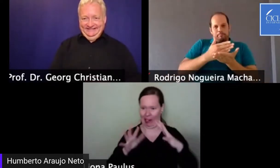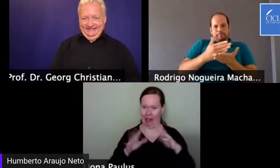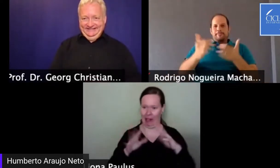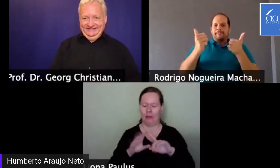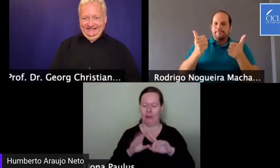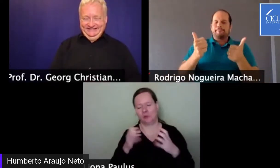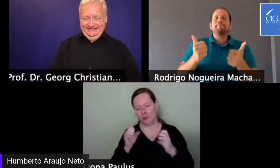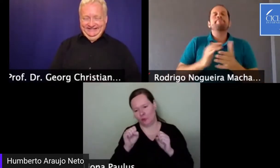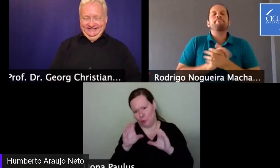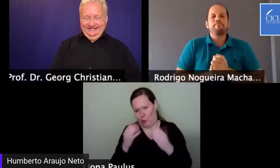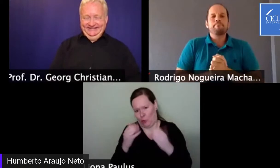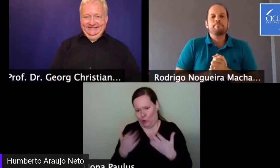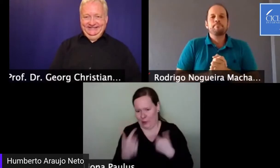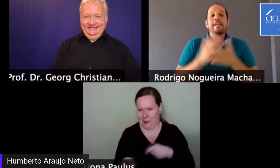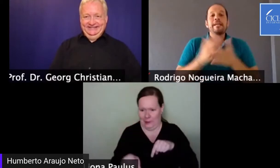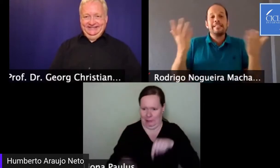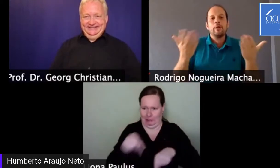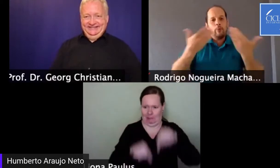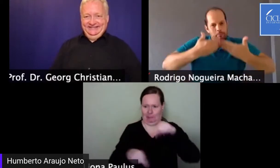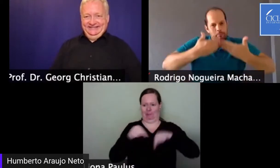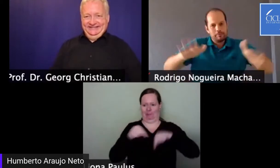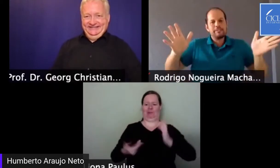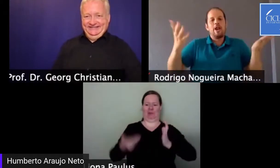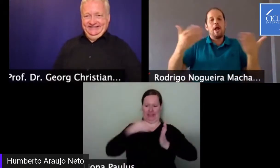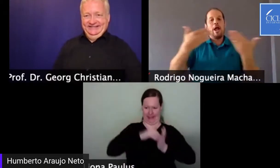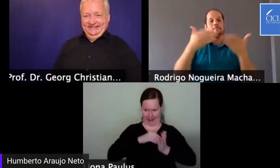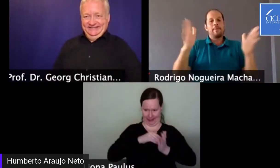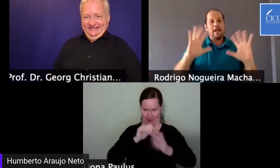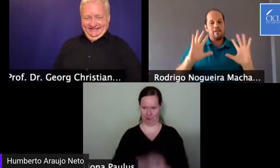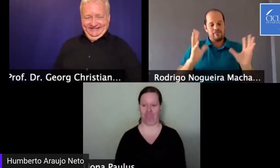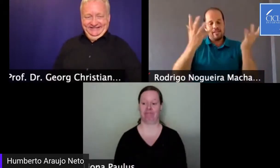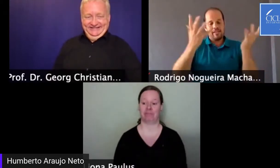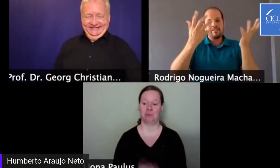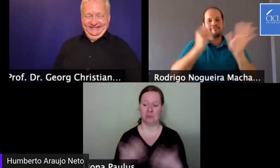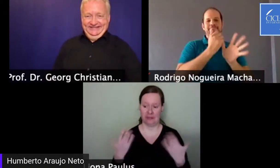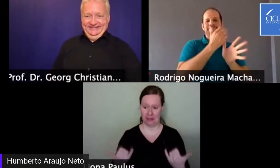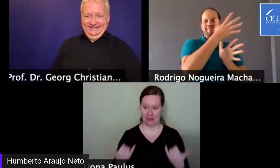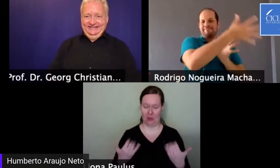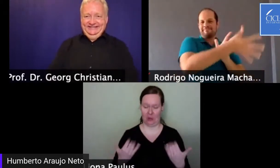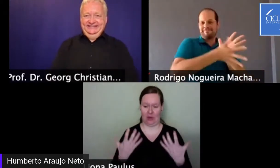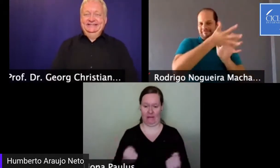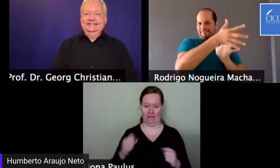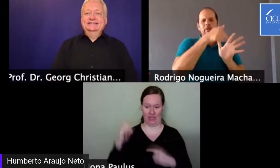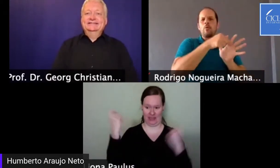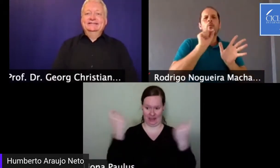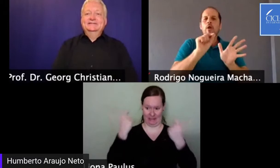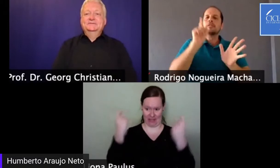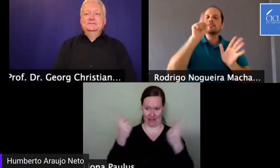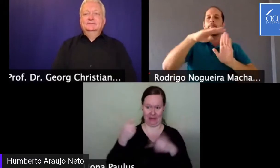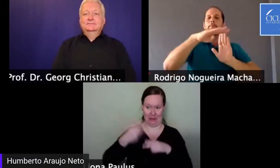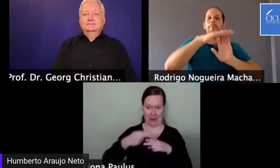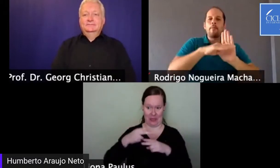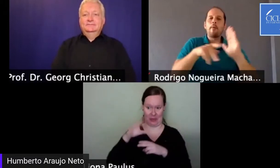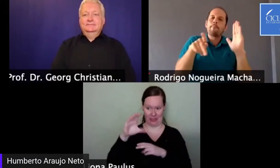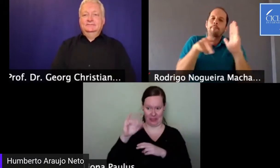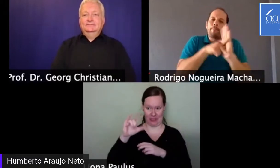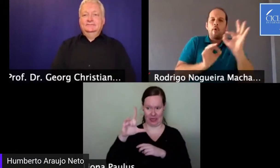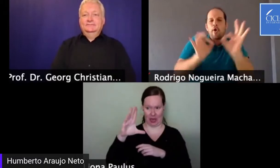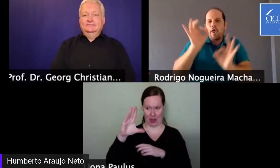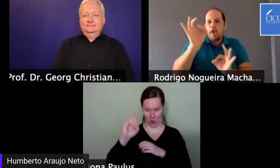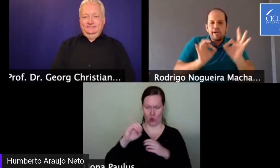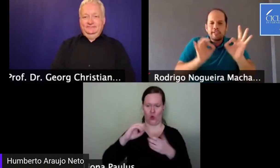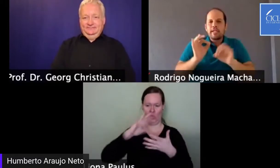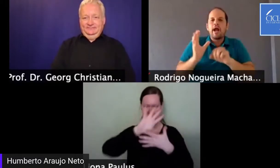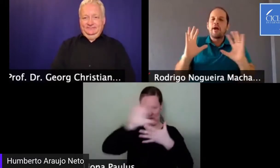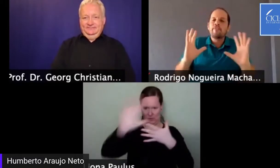disso, tivemos esse tempinho aí de atraso, mas vamos retomar. Bom, é, iniciando, né, esse evento,